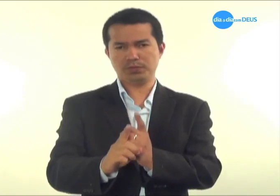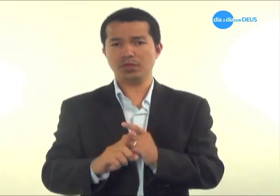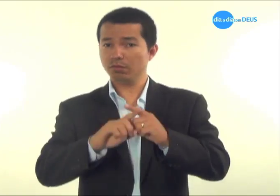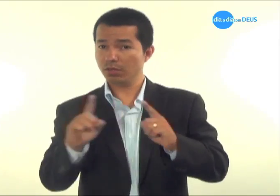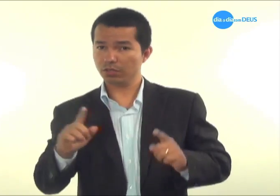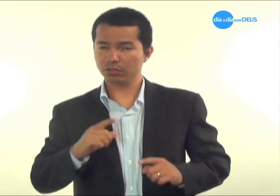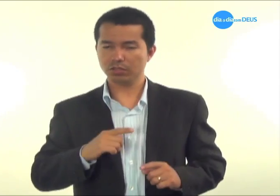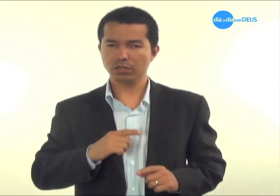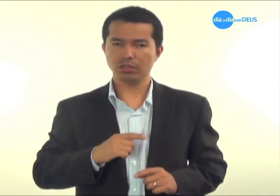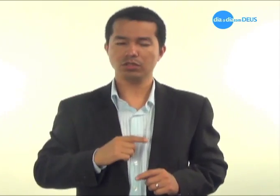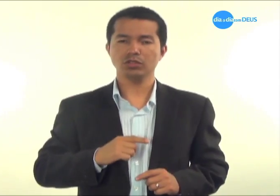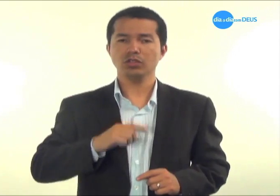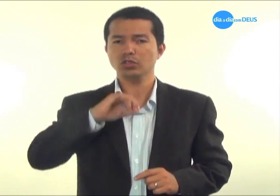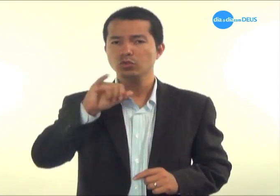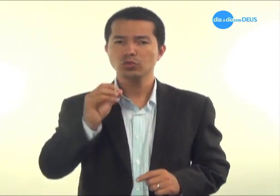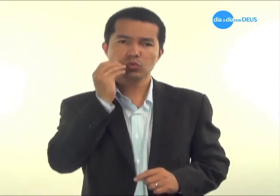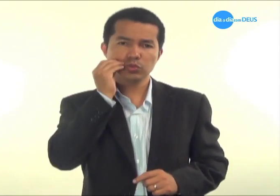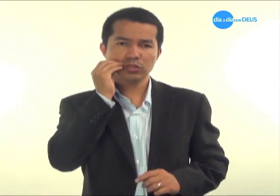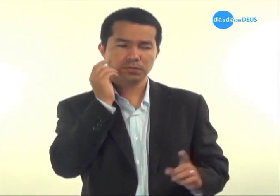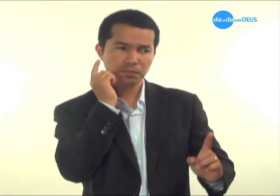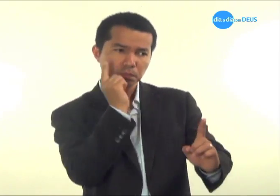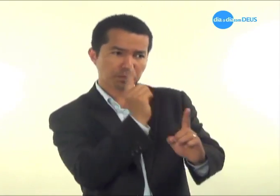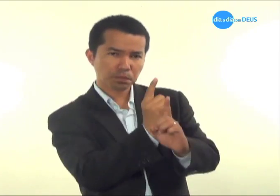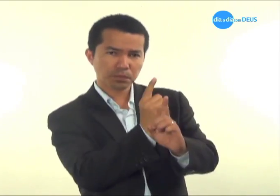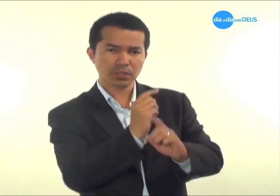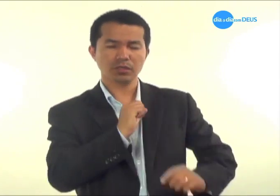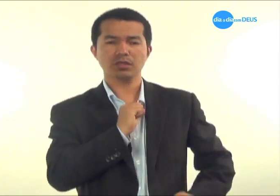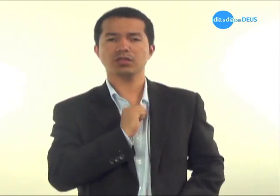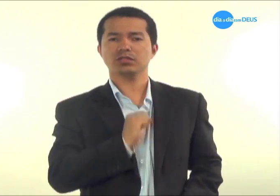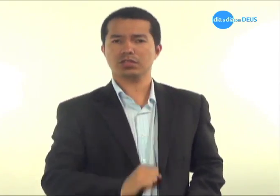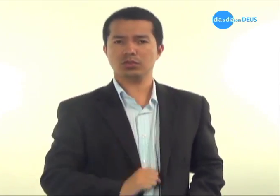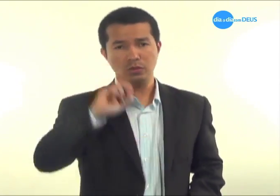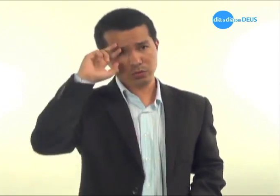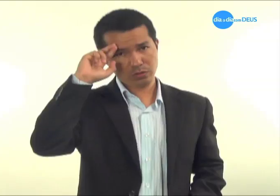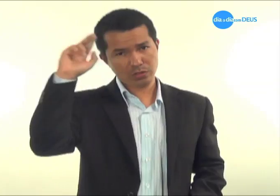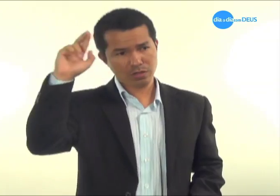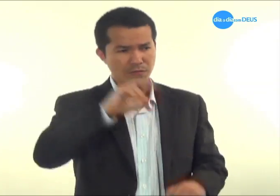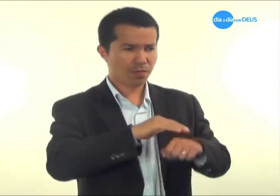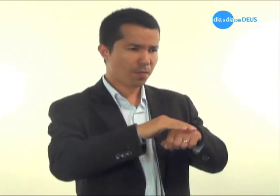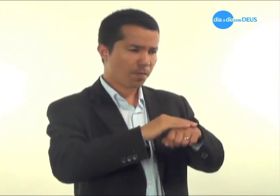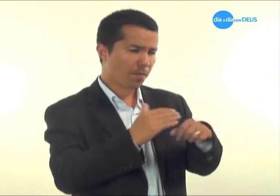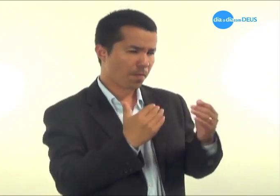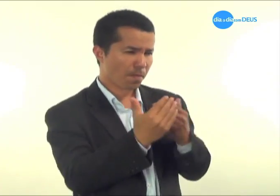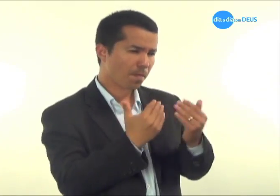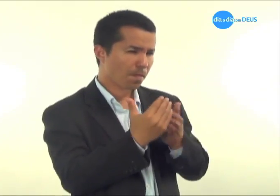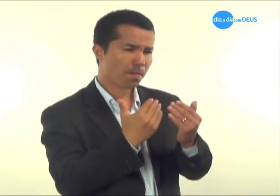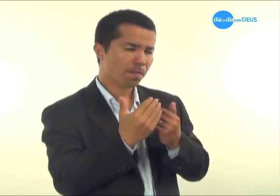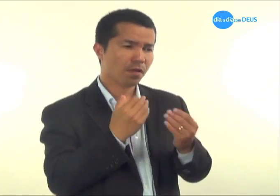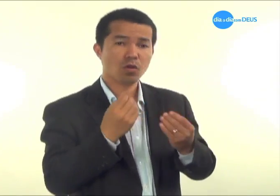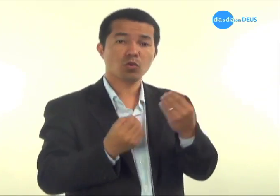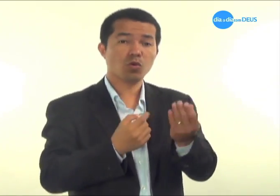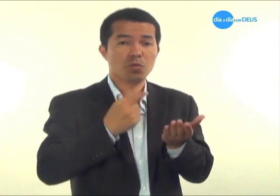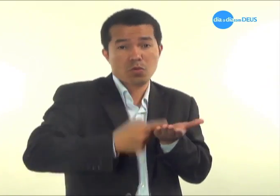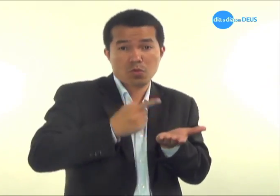discípulos. Judas foi falar com os chefes dos sacerdotes e com os oficiais da guarda do templo para combinar a